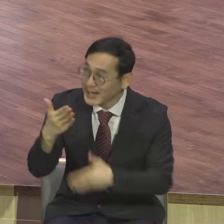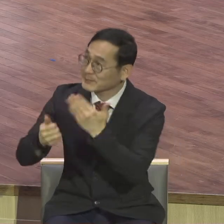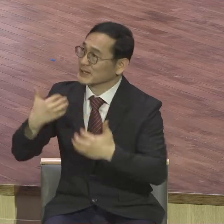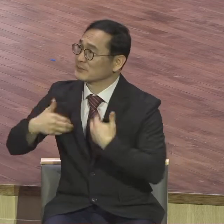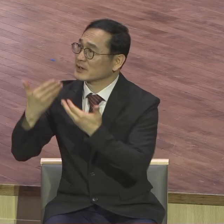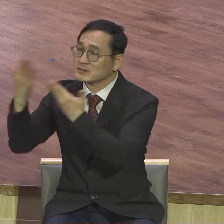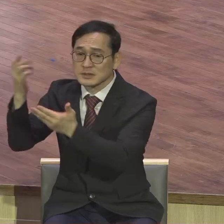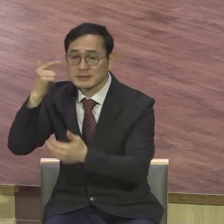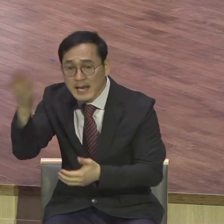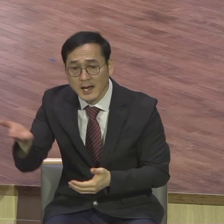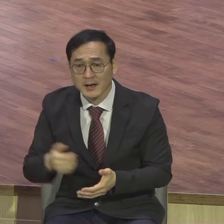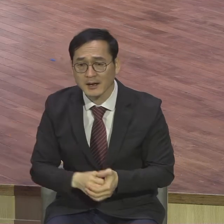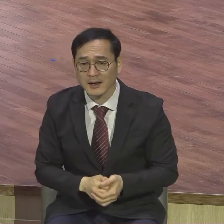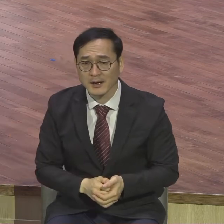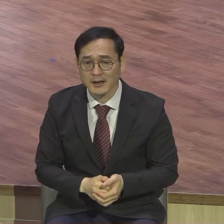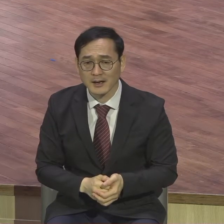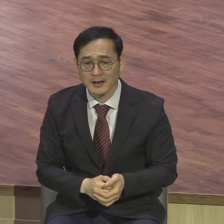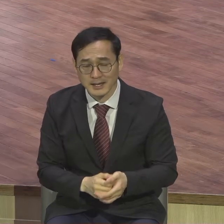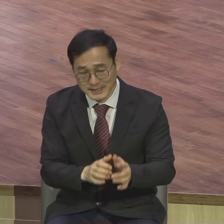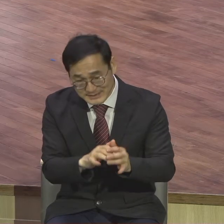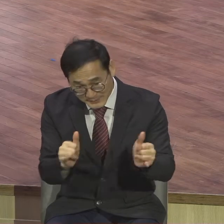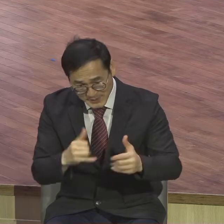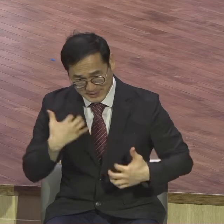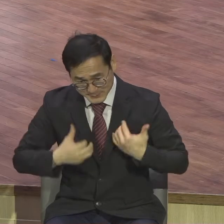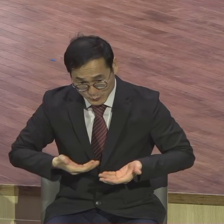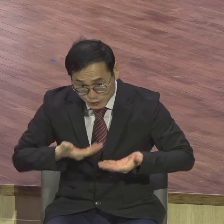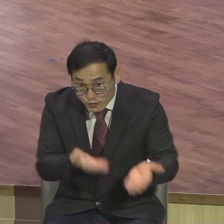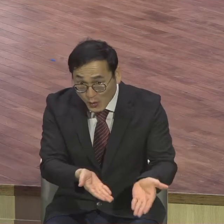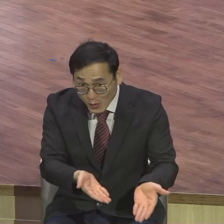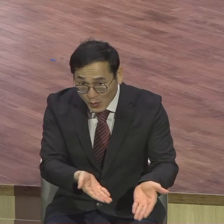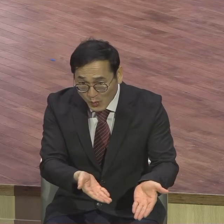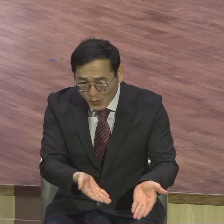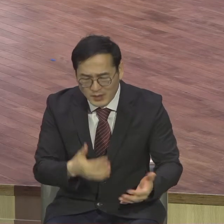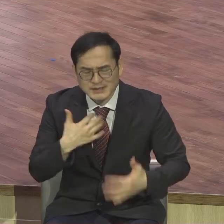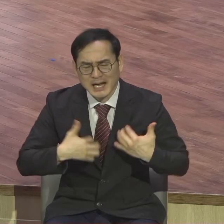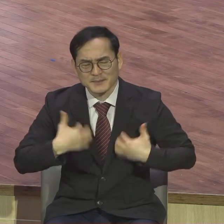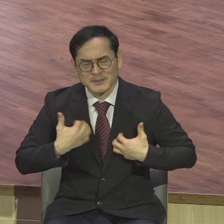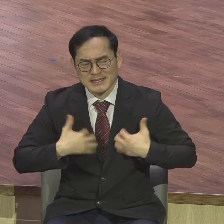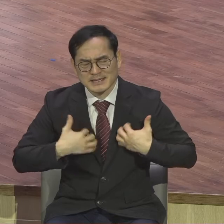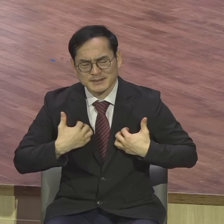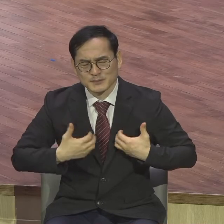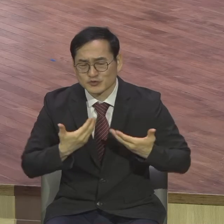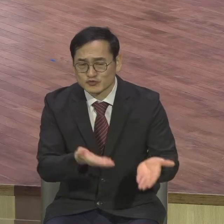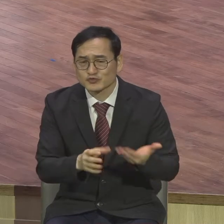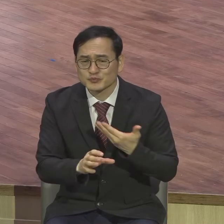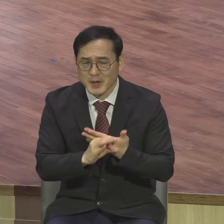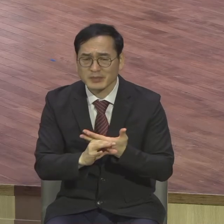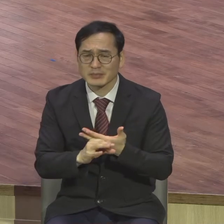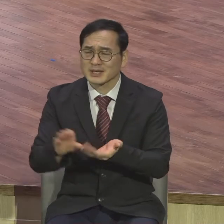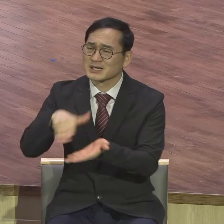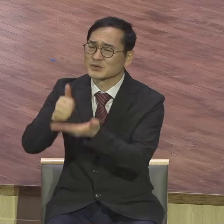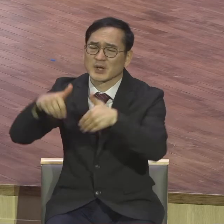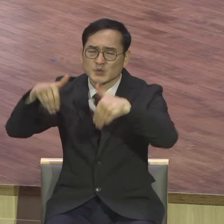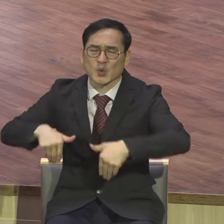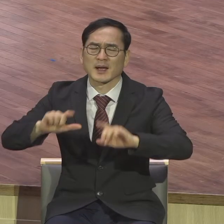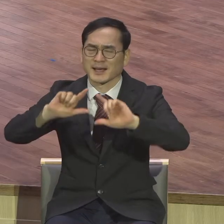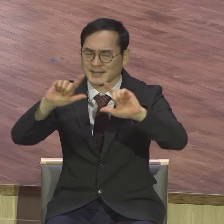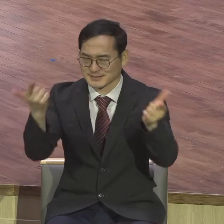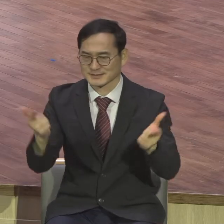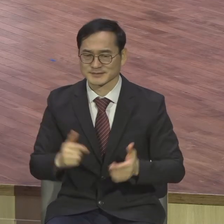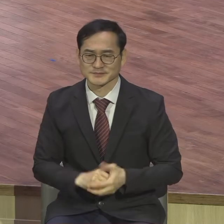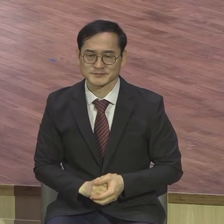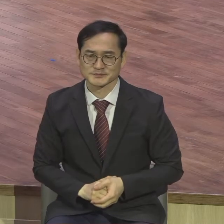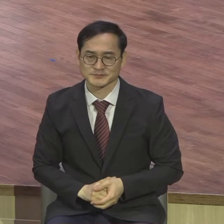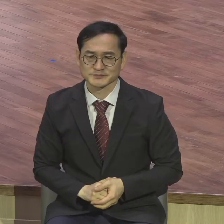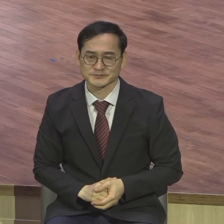하랴, 사람들에게 기쁨을 구하랴, 내가 지금까지 사람들의 기쁨을 구하였다면 그리스도의 종이 아니니라.